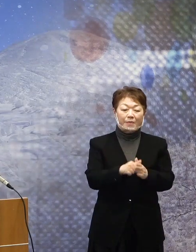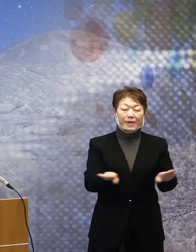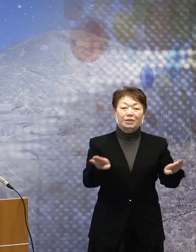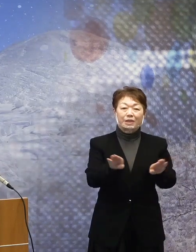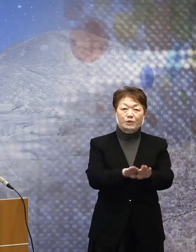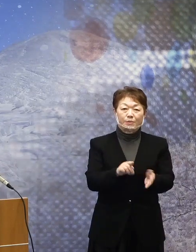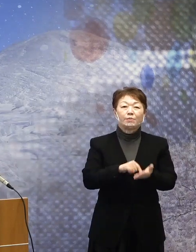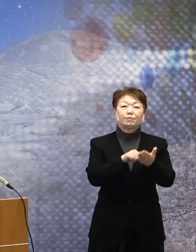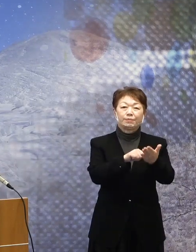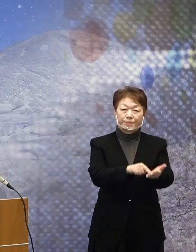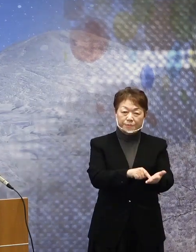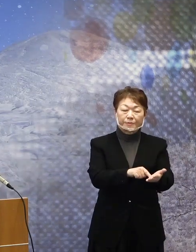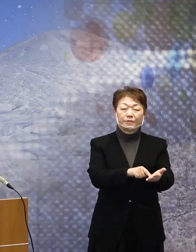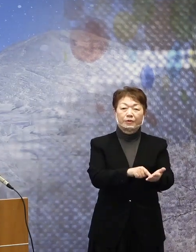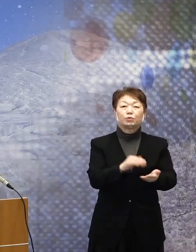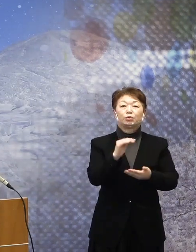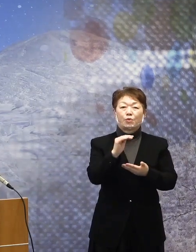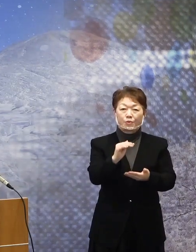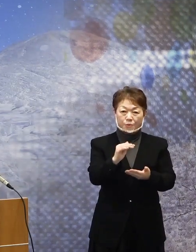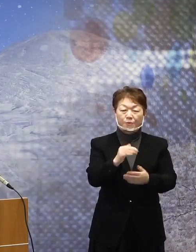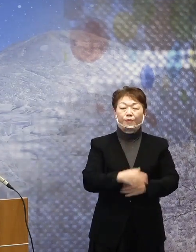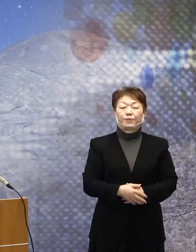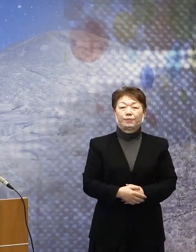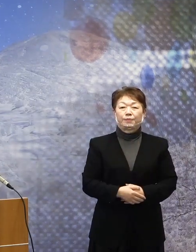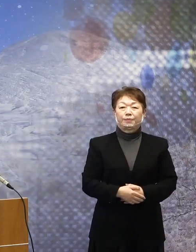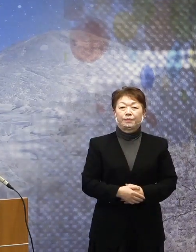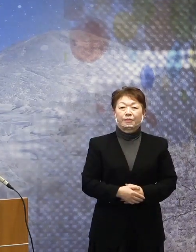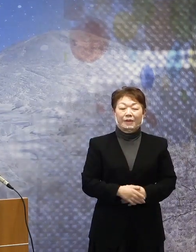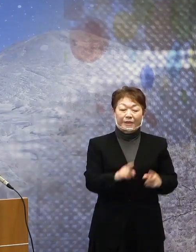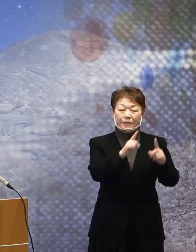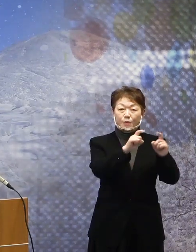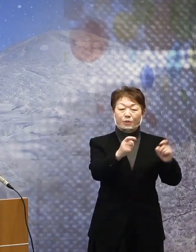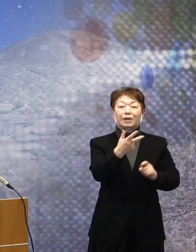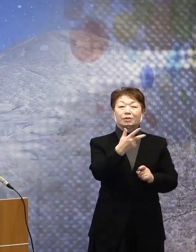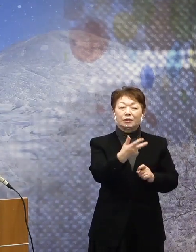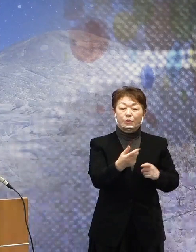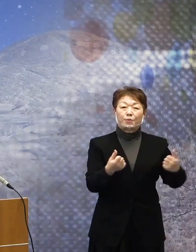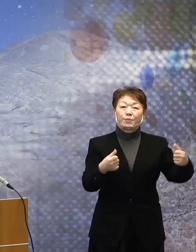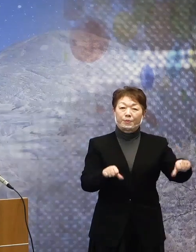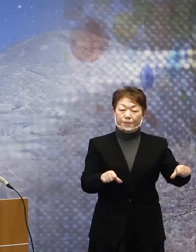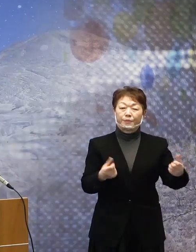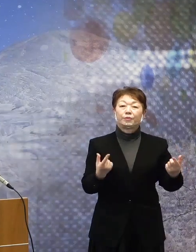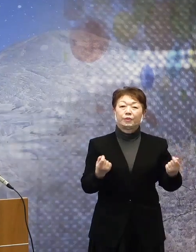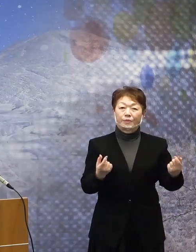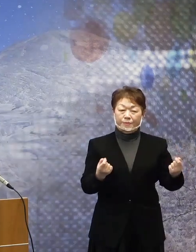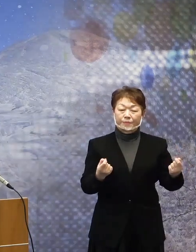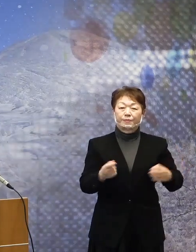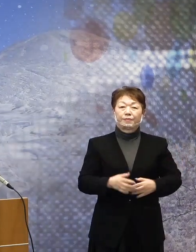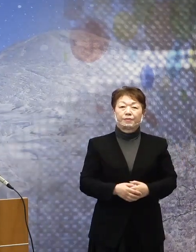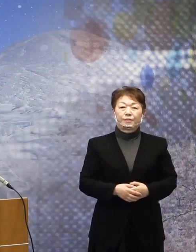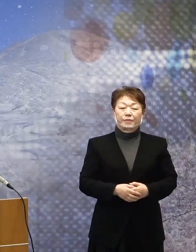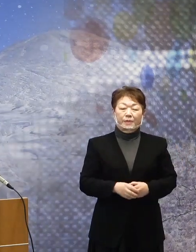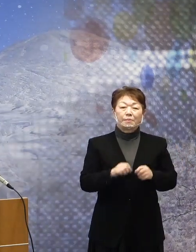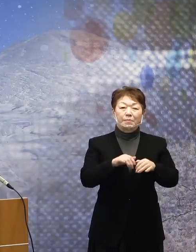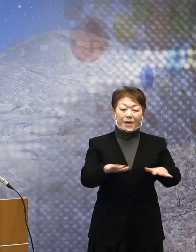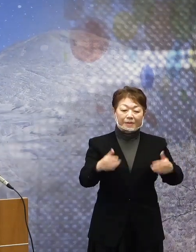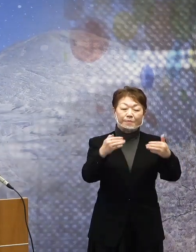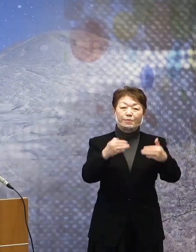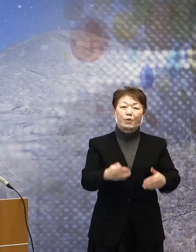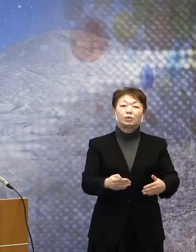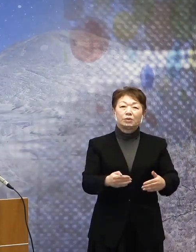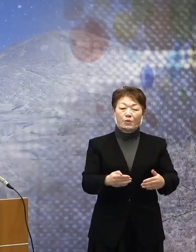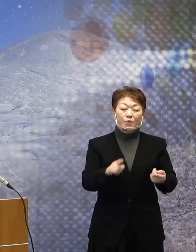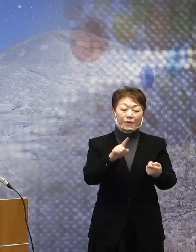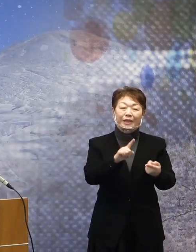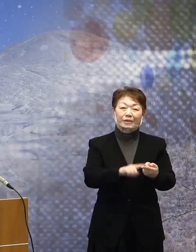ること、これは私ども弘前市と同等、まん延防止等重点措置の適用地